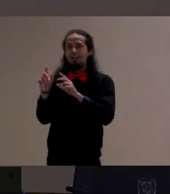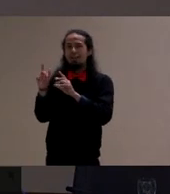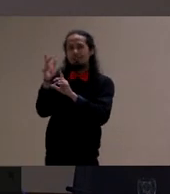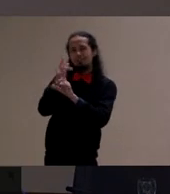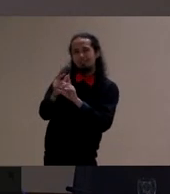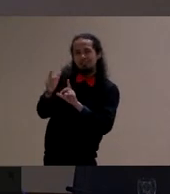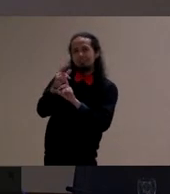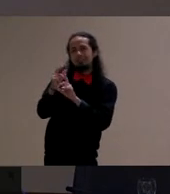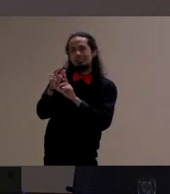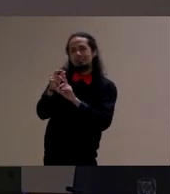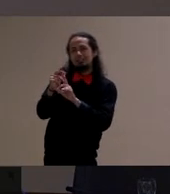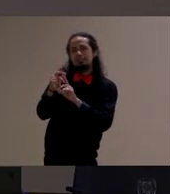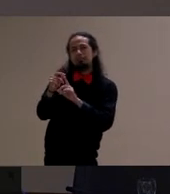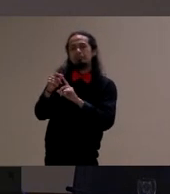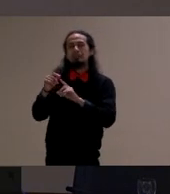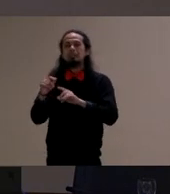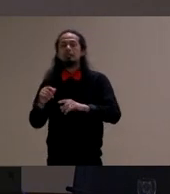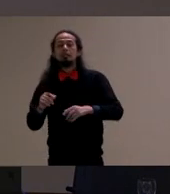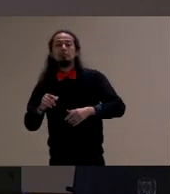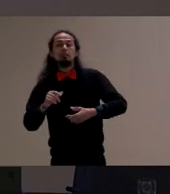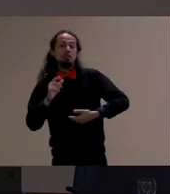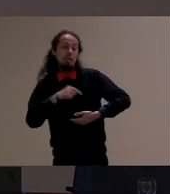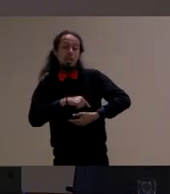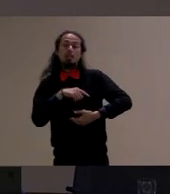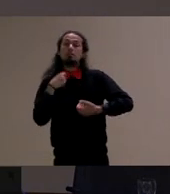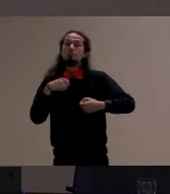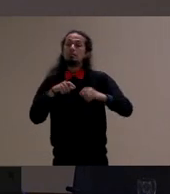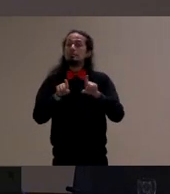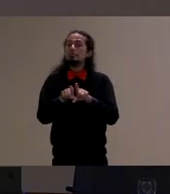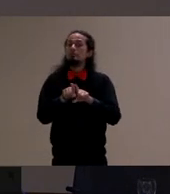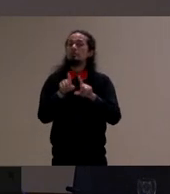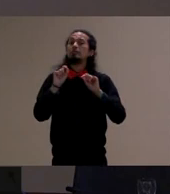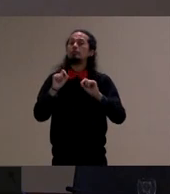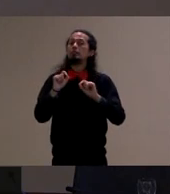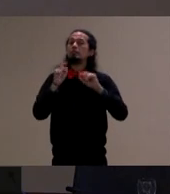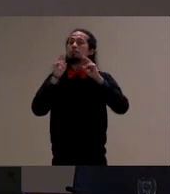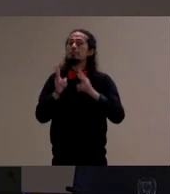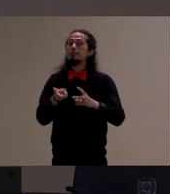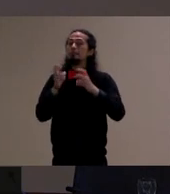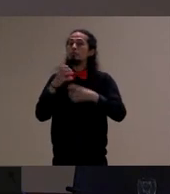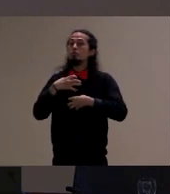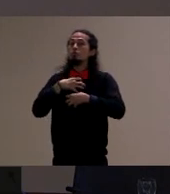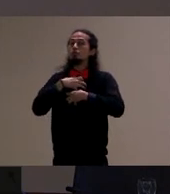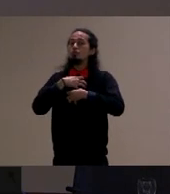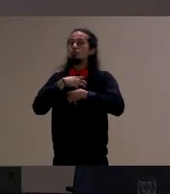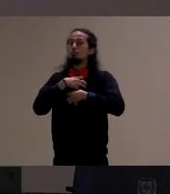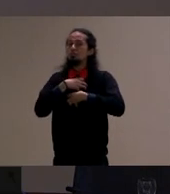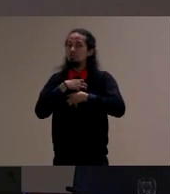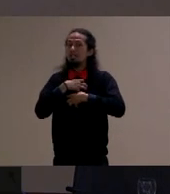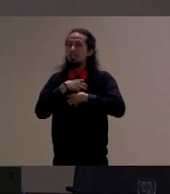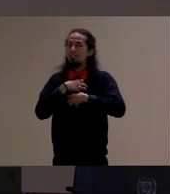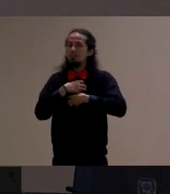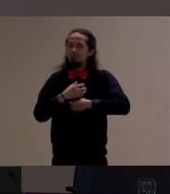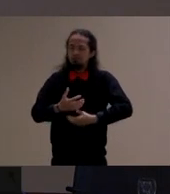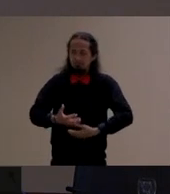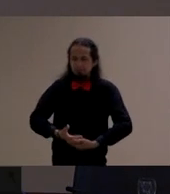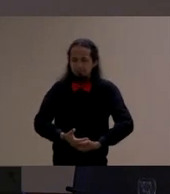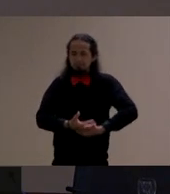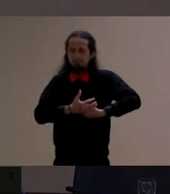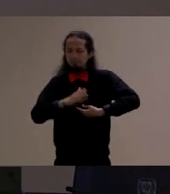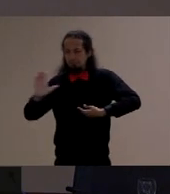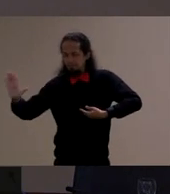leitura do adulto leitor ele deve inclusive perceber o modo de segurar o portador e de virar as páginas